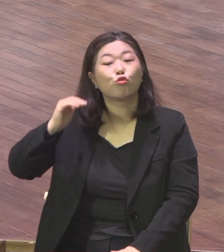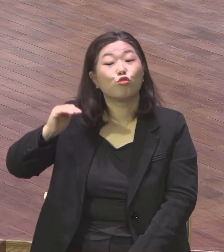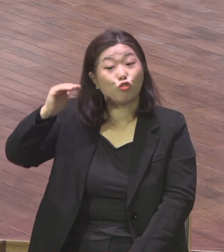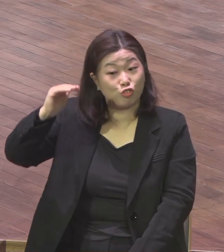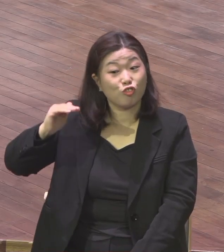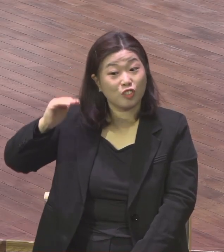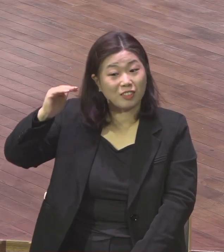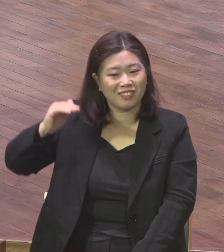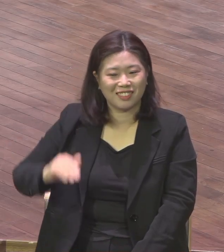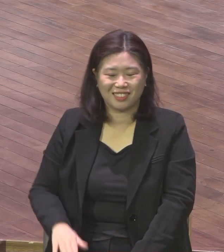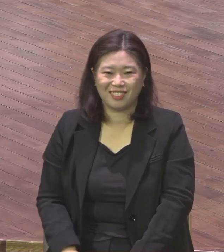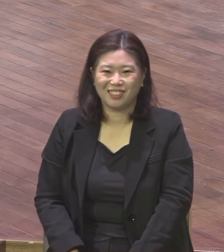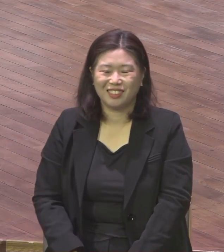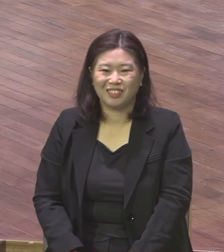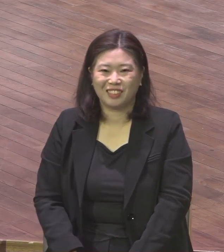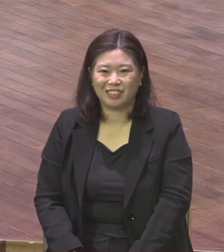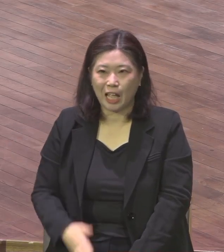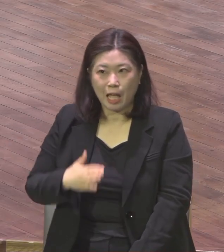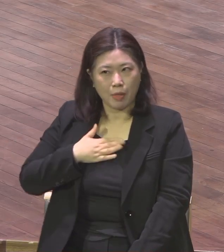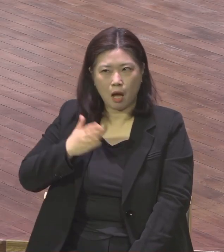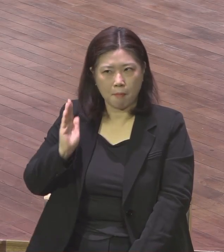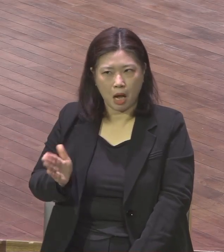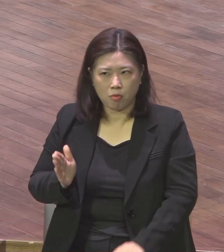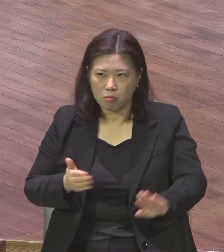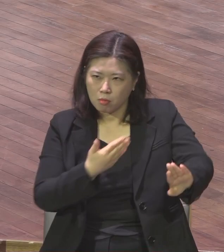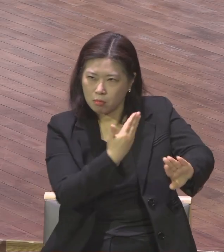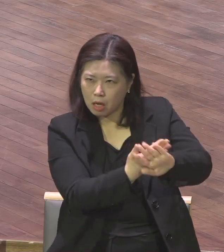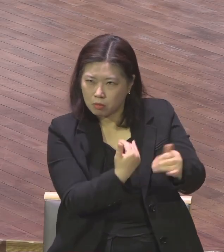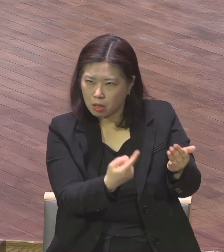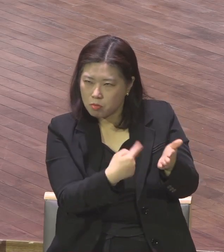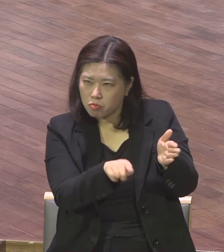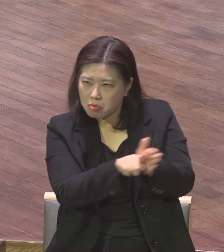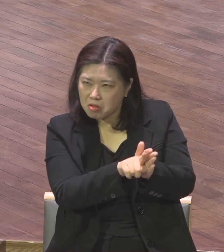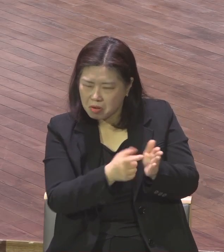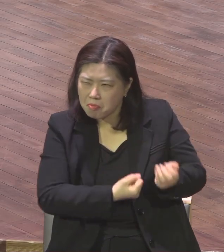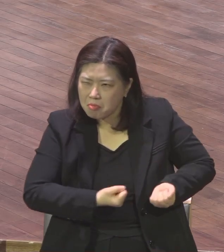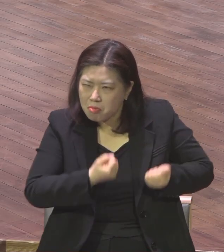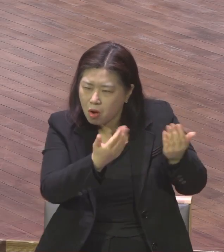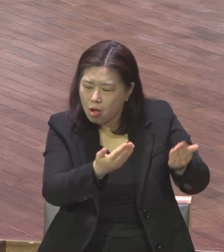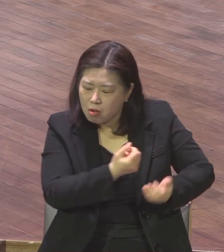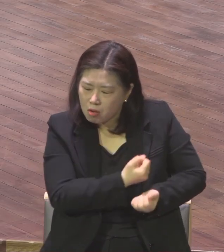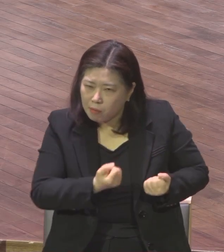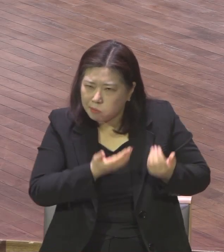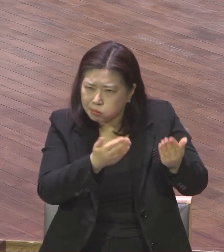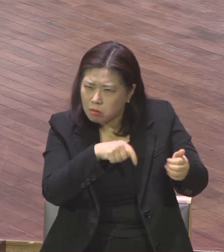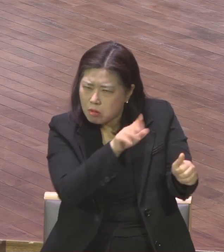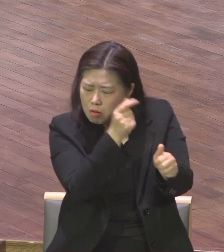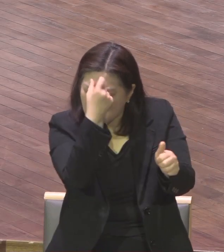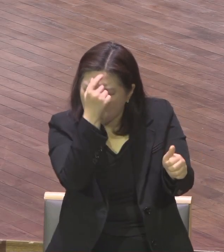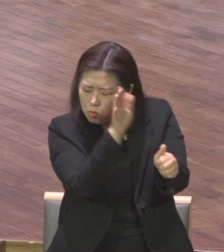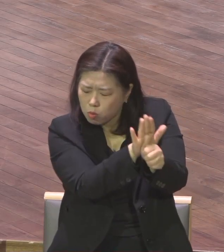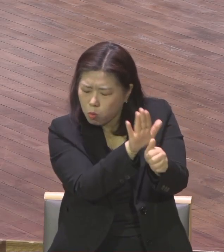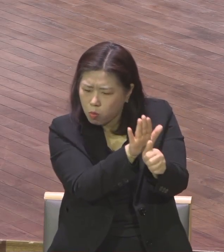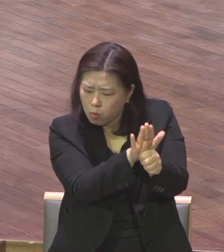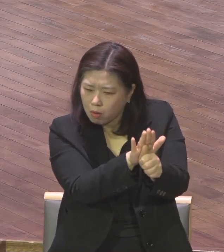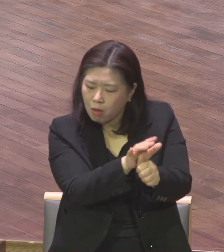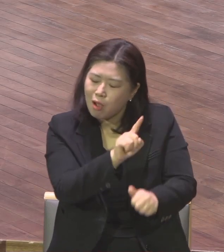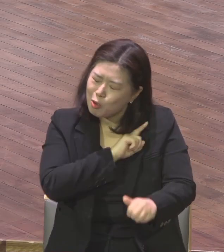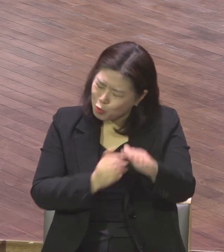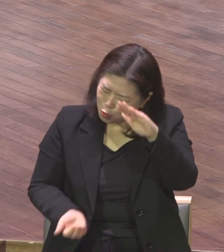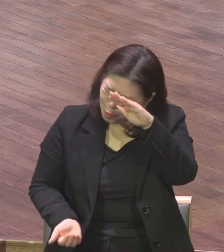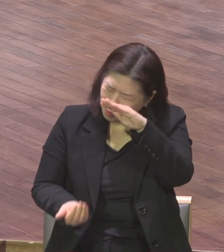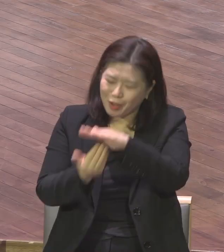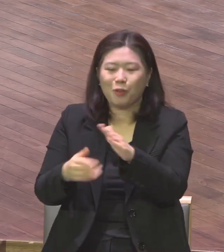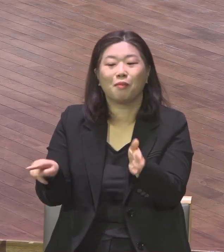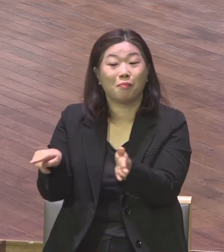위해서 헌신한다. 신앙 중에 최고의 신앙이죠. 나하고 상관없이 하나님의 소원을 이루는